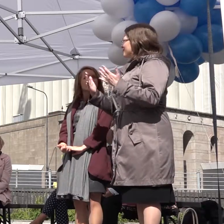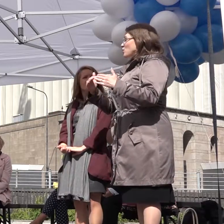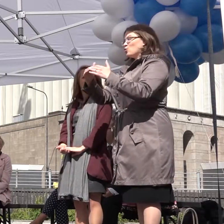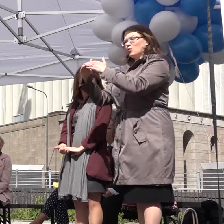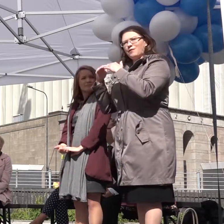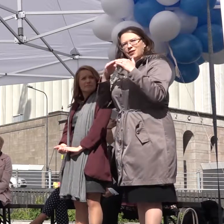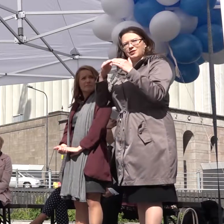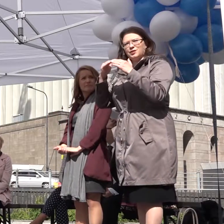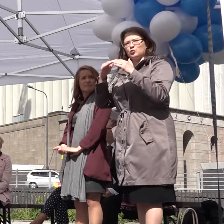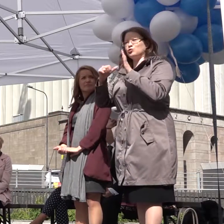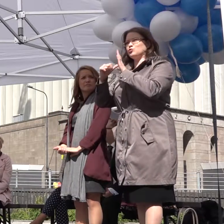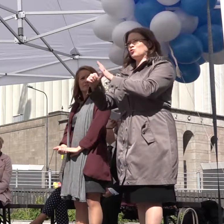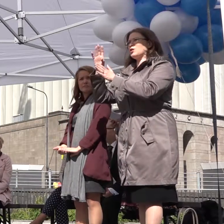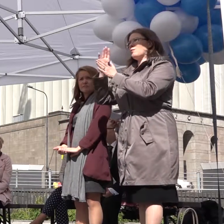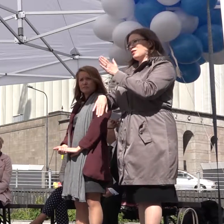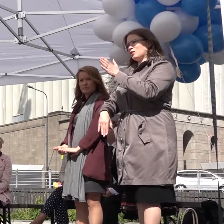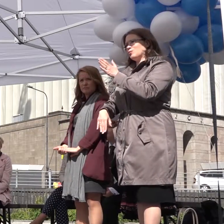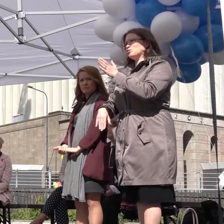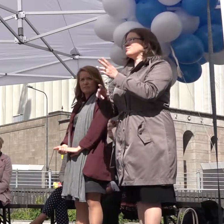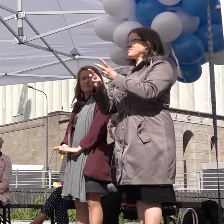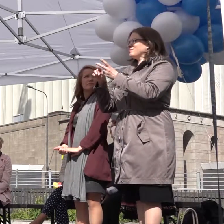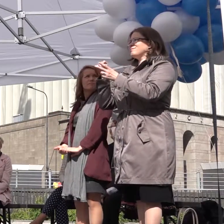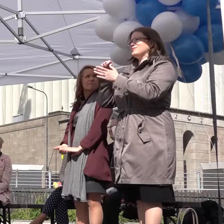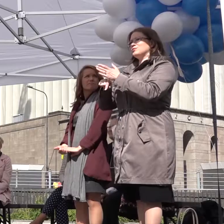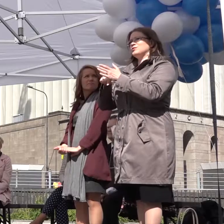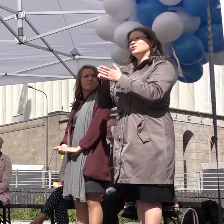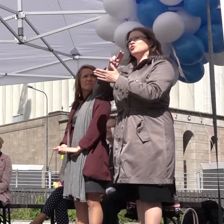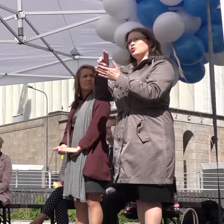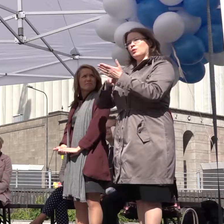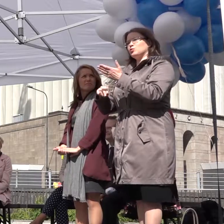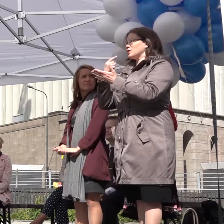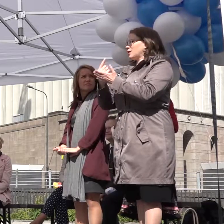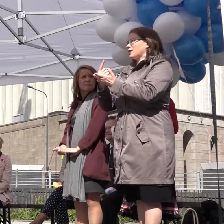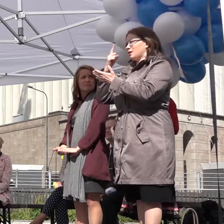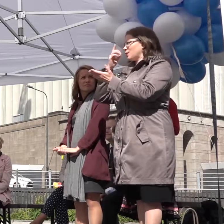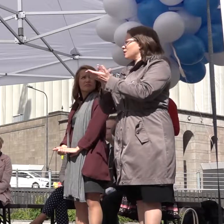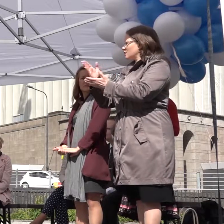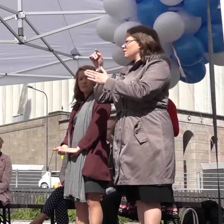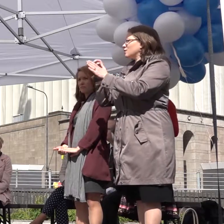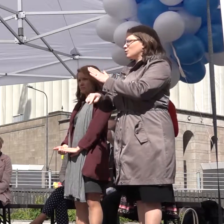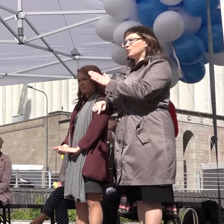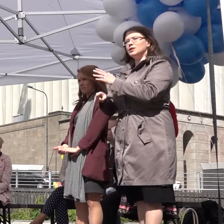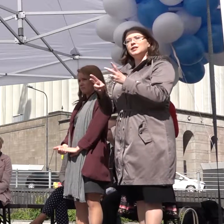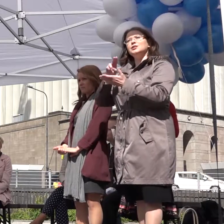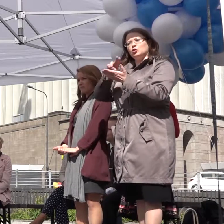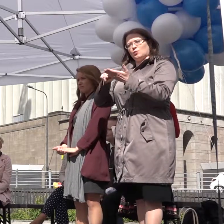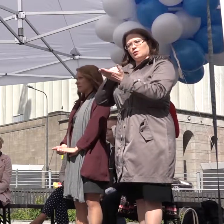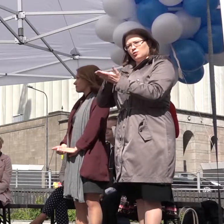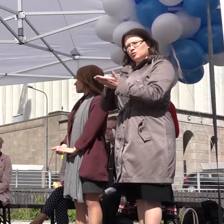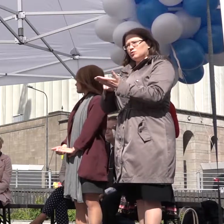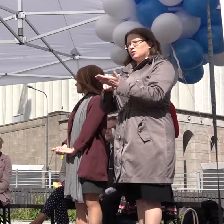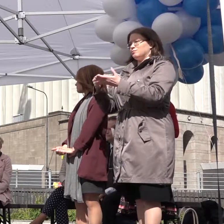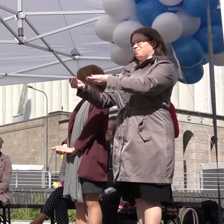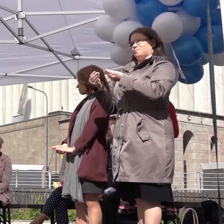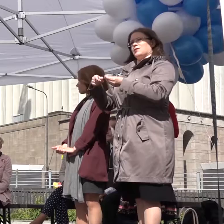Yhdenvertaisuus ja syrjimättömyys ovat sopimuksenkin keskeisiä periaatteita. Sopimus tulee auttamaan meitä